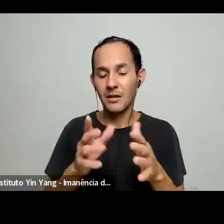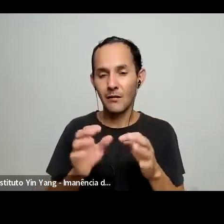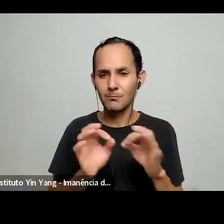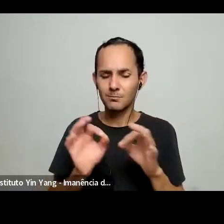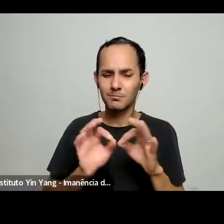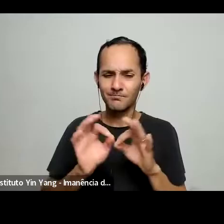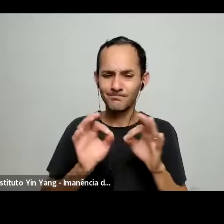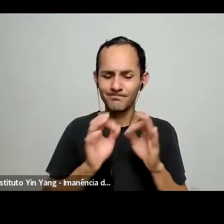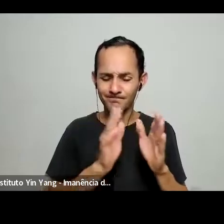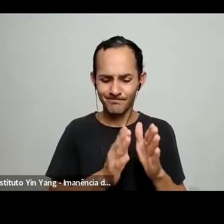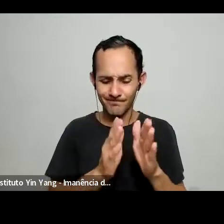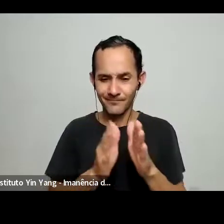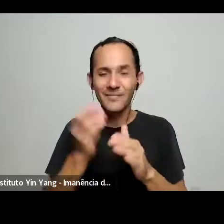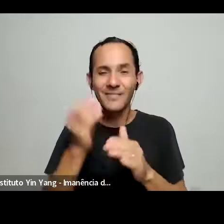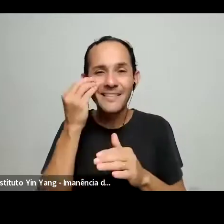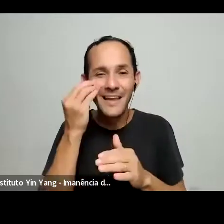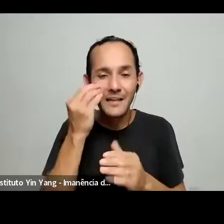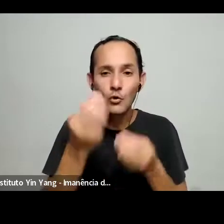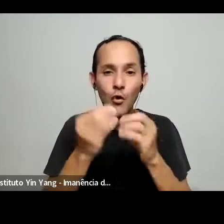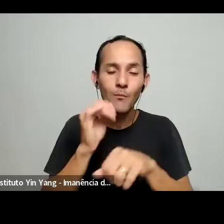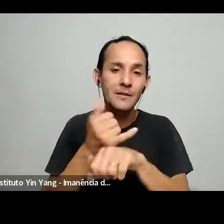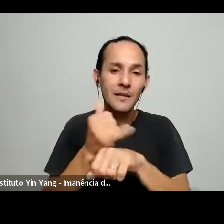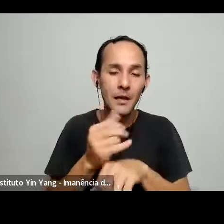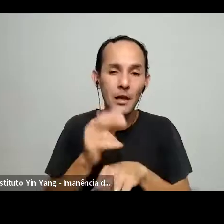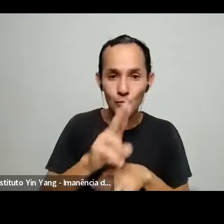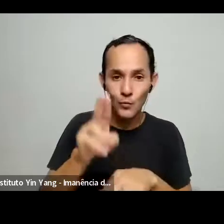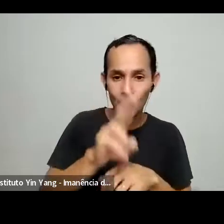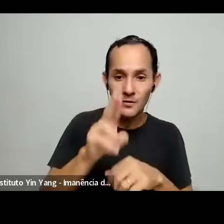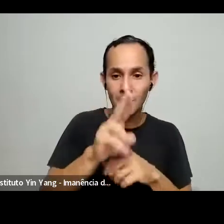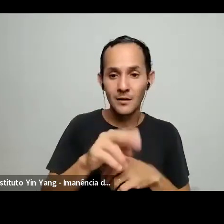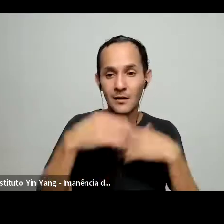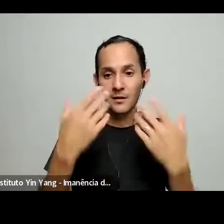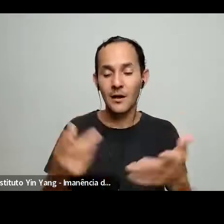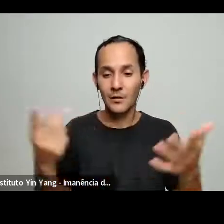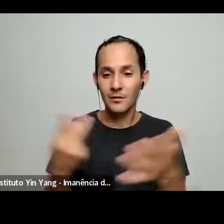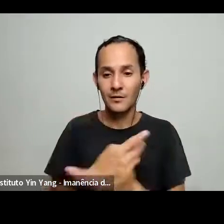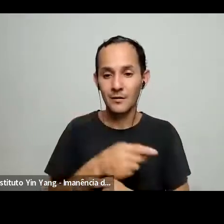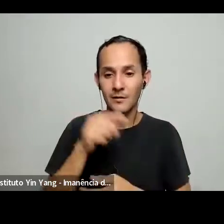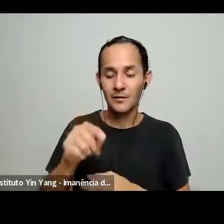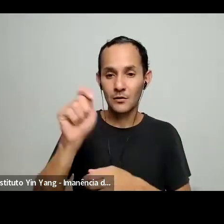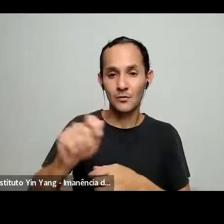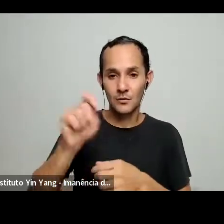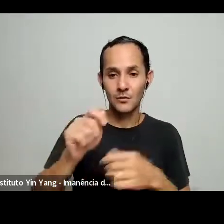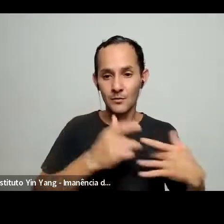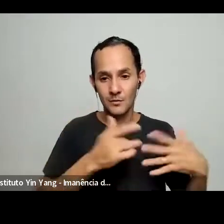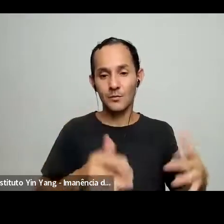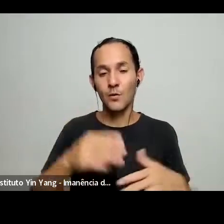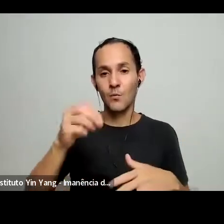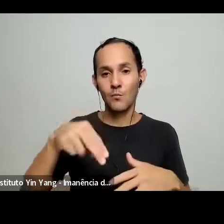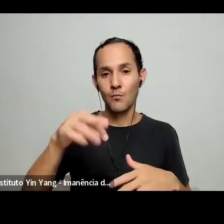fazendo pequenos testes dos instrumentos. Ia acontecer ali na Associação Comunitária Monte Azul, um ensaio